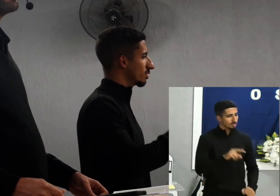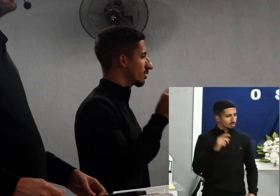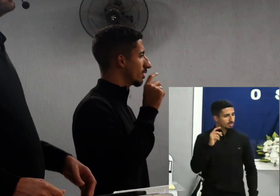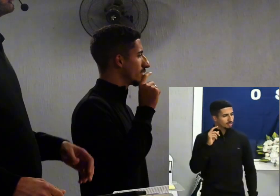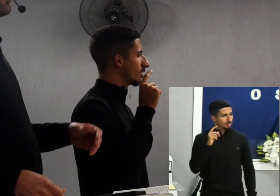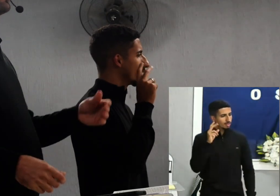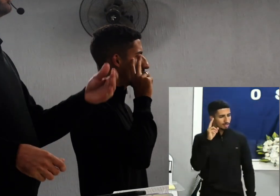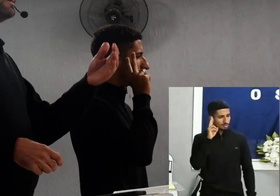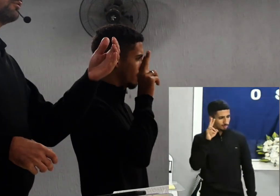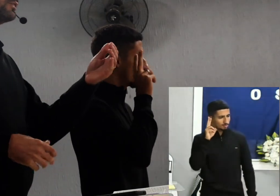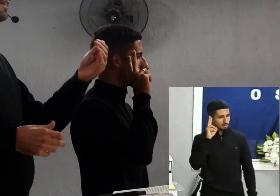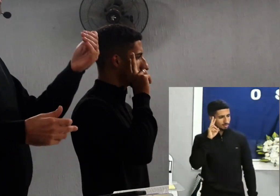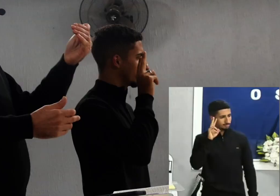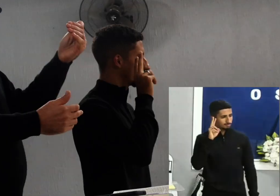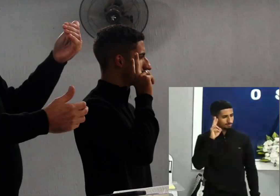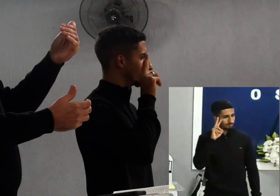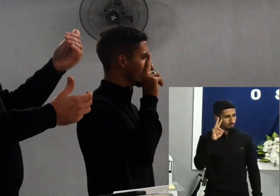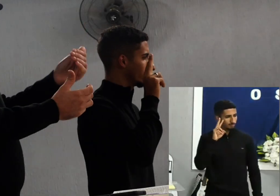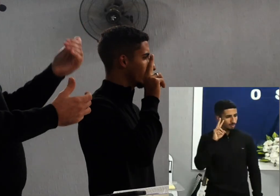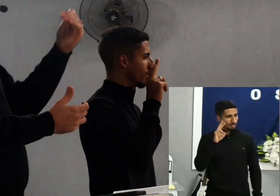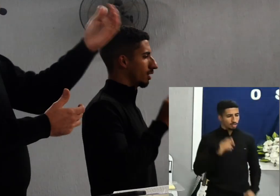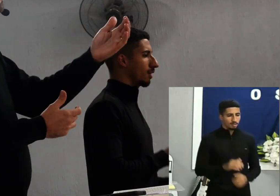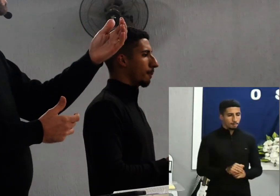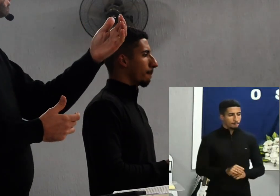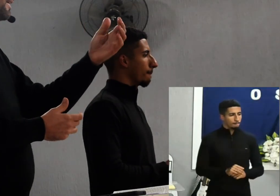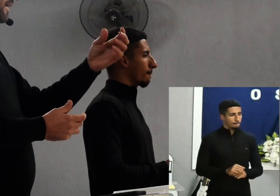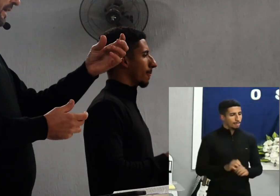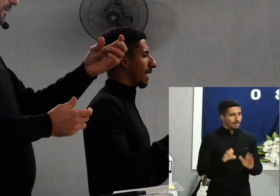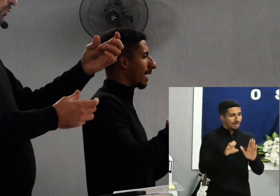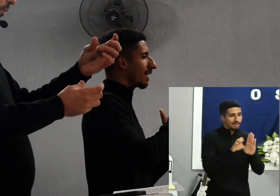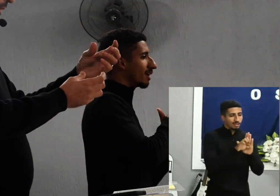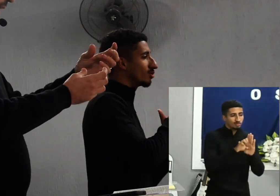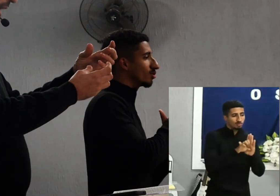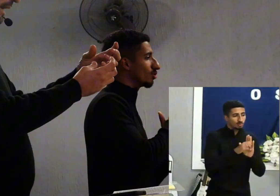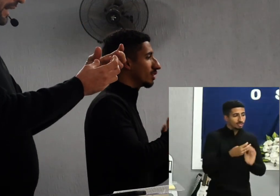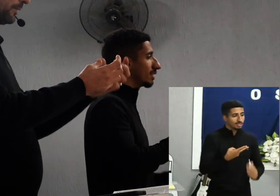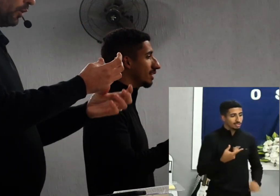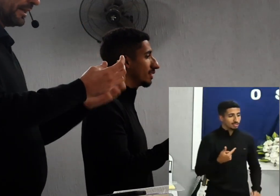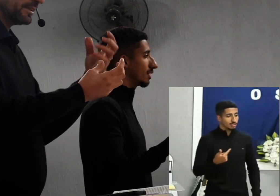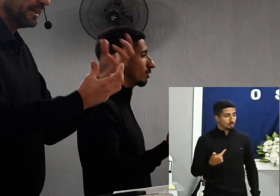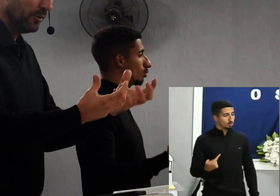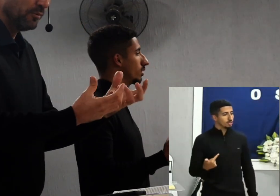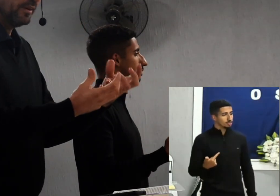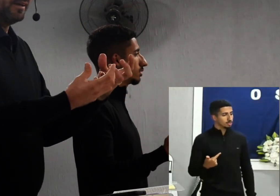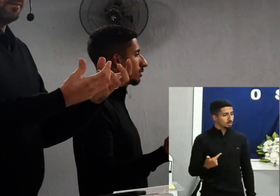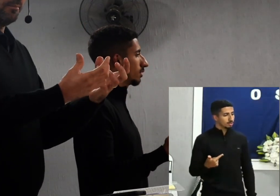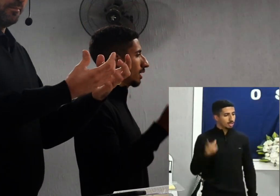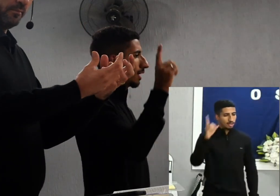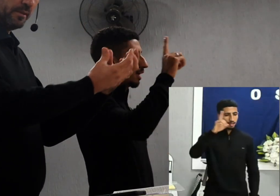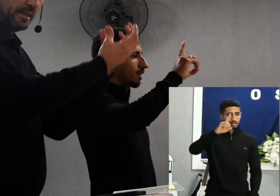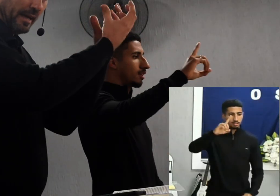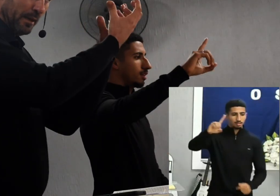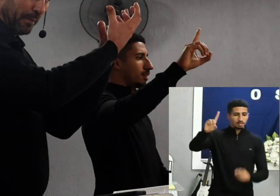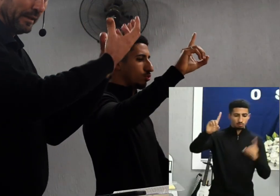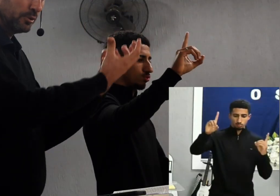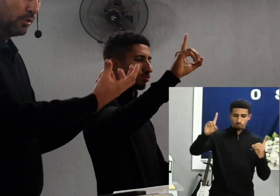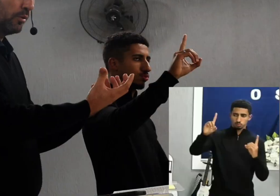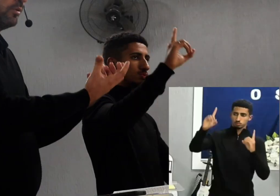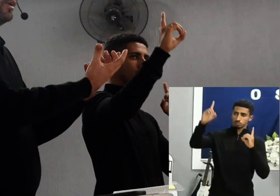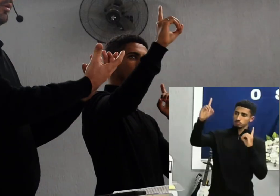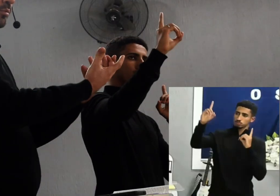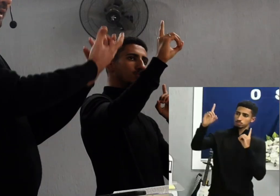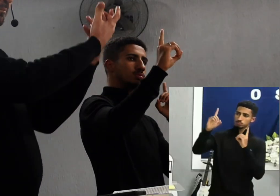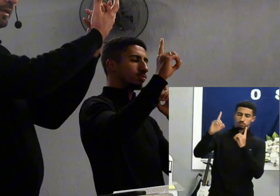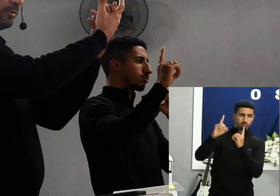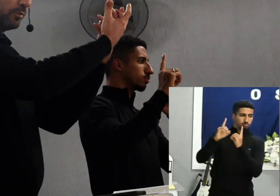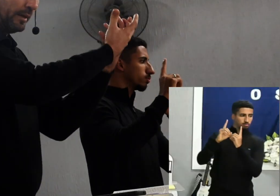32? Enquanto Deus está falando para Moisés sobre a adoração que ele